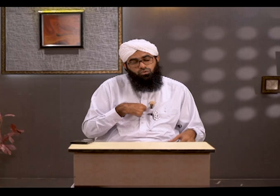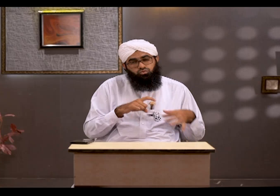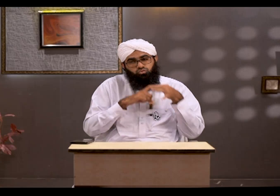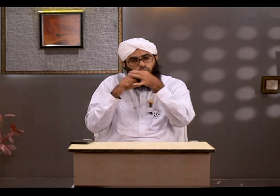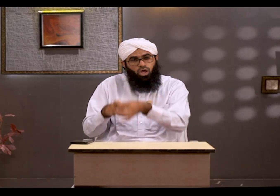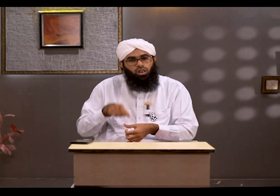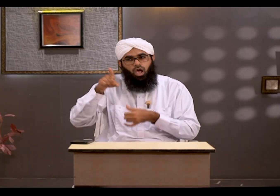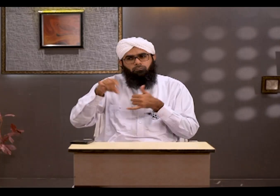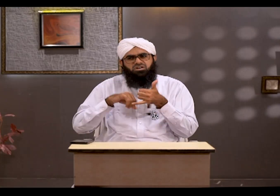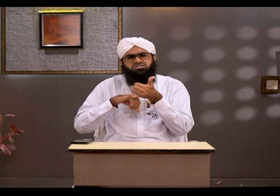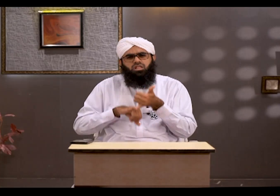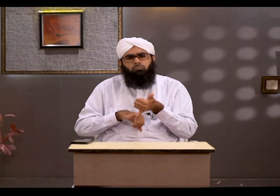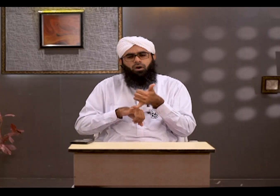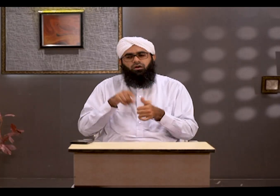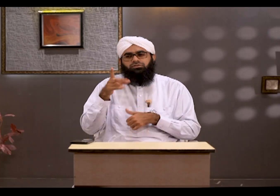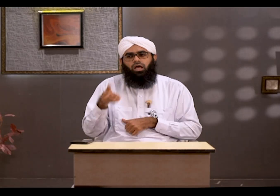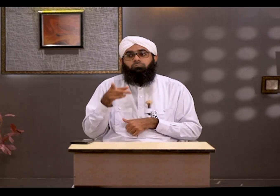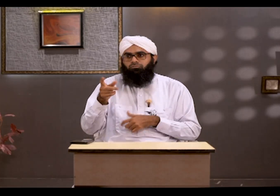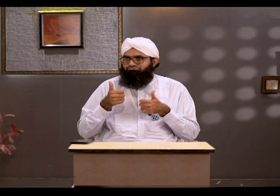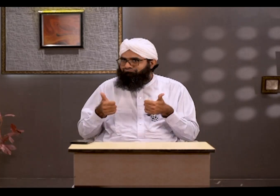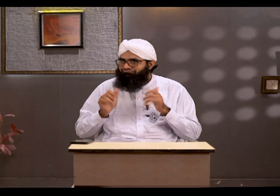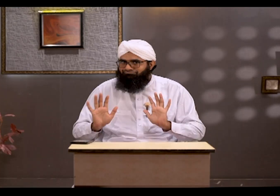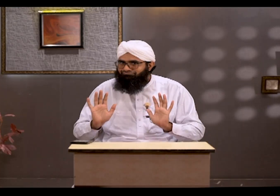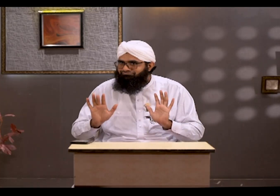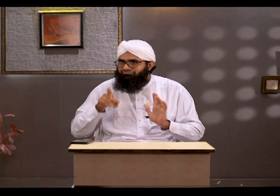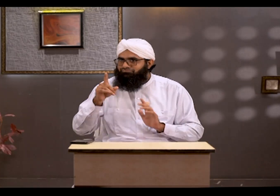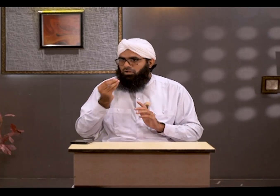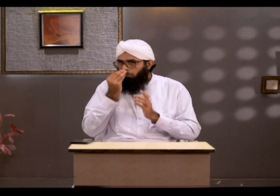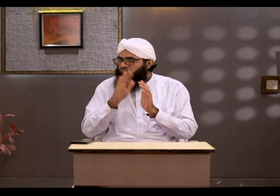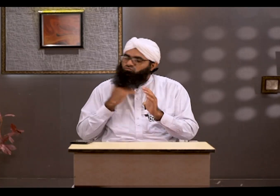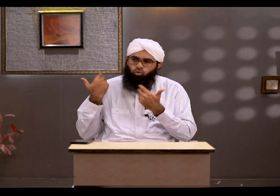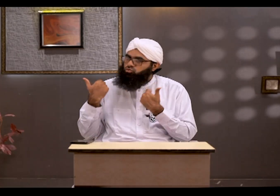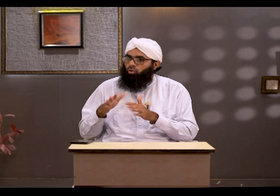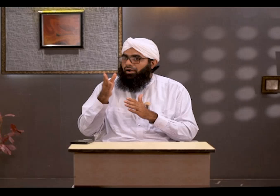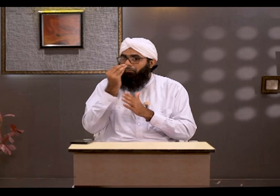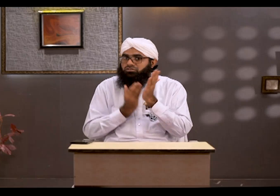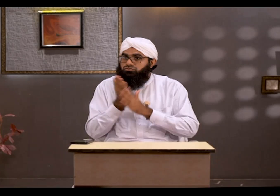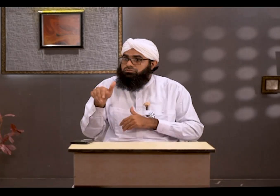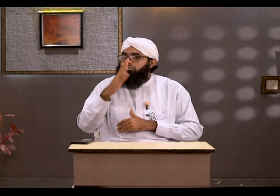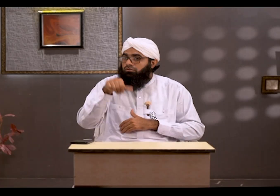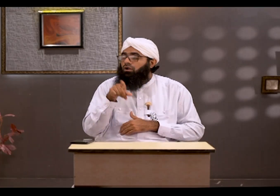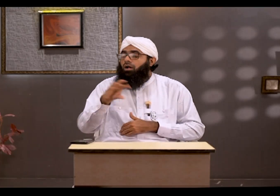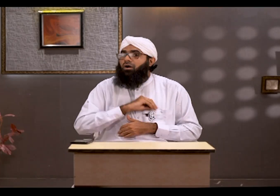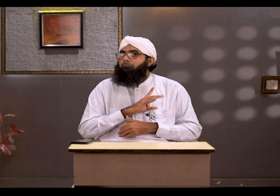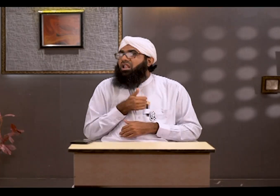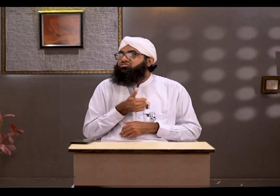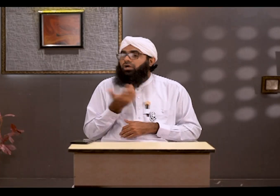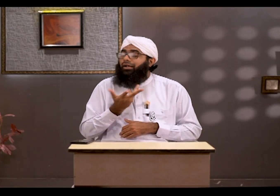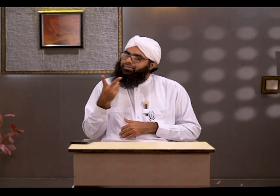پوچھا، اے ابو عبداللہ کیسے ہیں؟ جواب دیا، خیریت سے ہوں۔ پھر پوچھا، آپ نے کون سا عمل افضل پایا؟ حضرت سیدنا